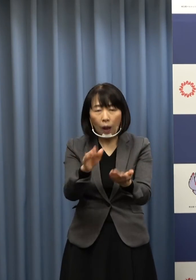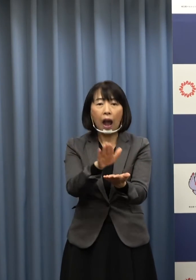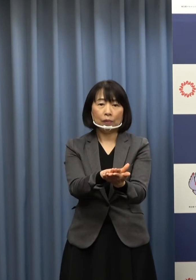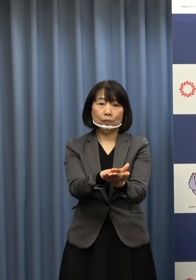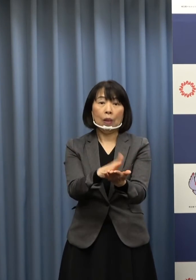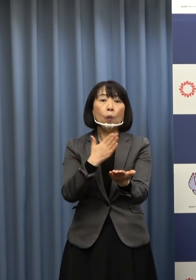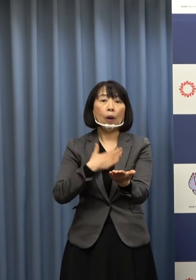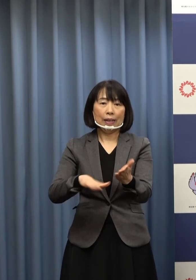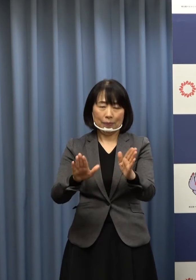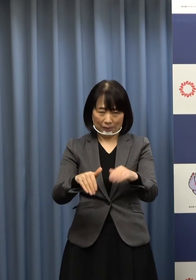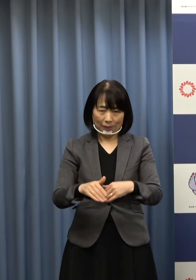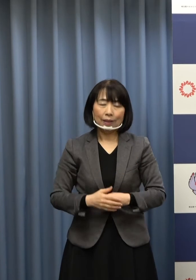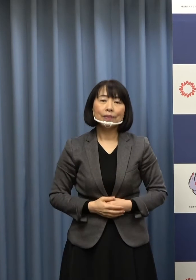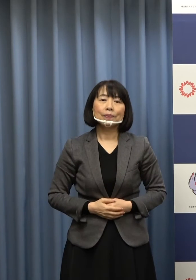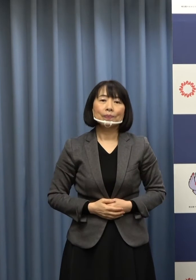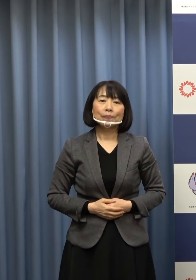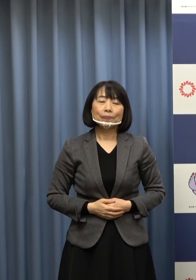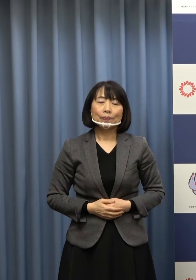ました。